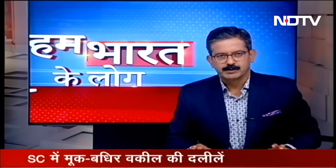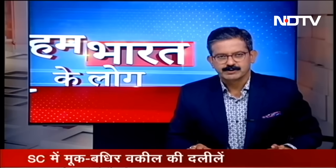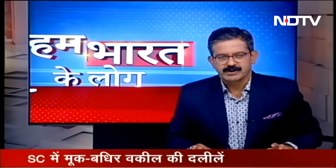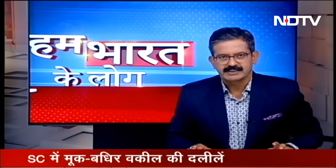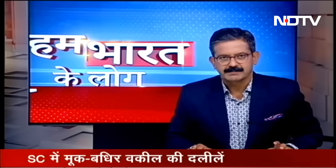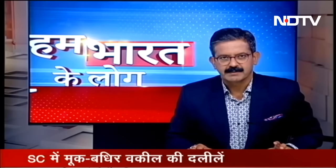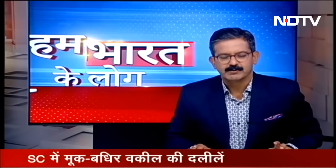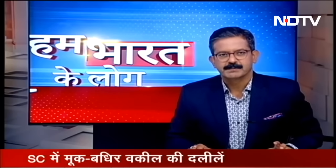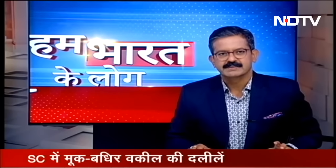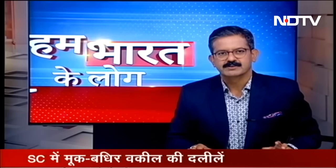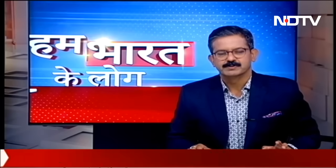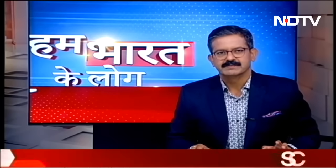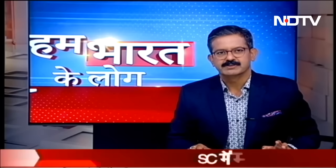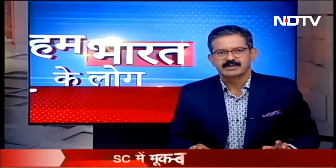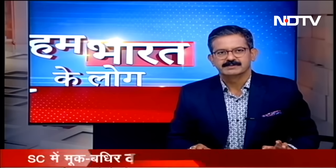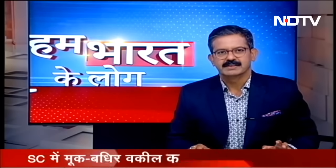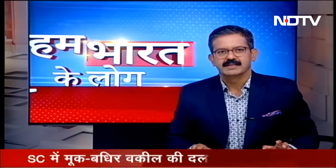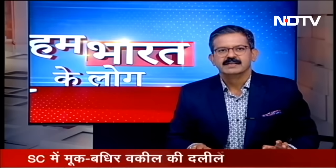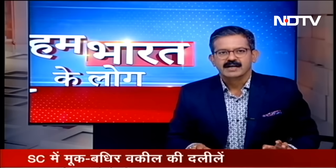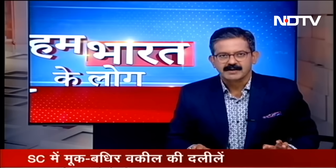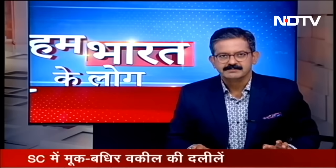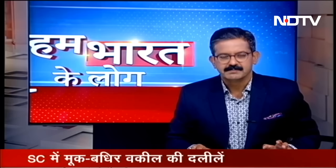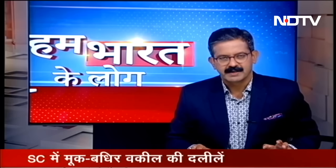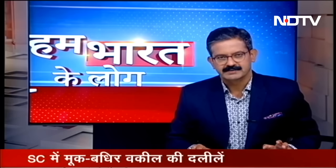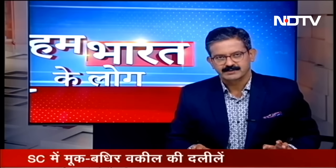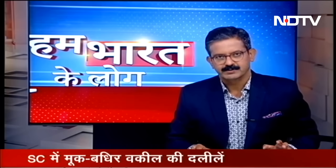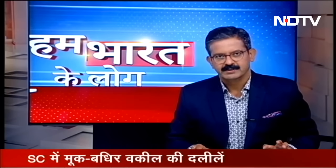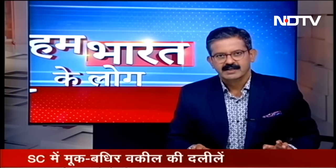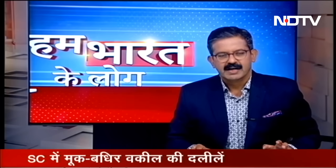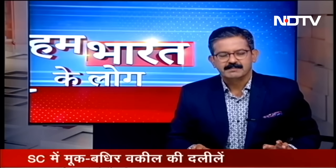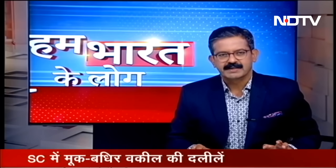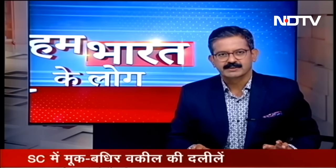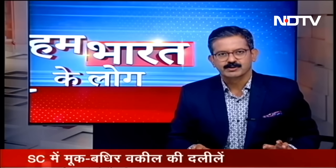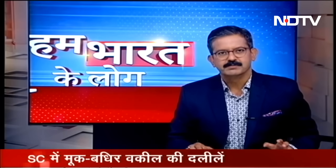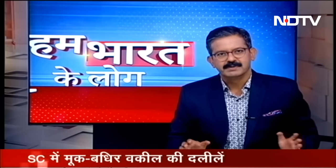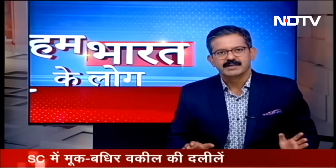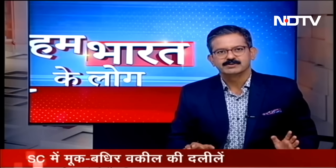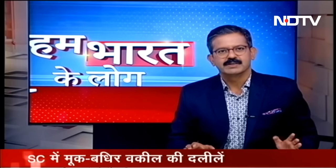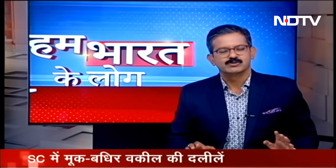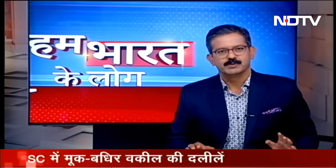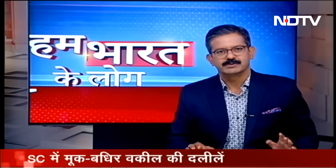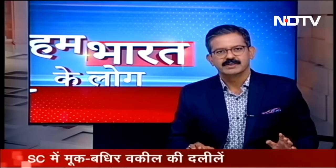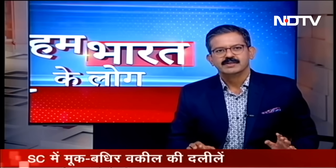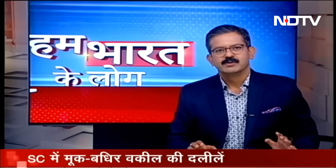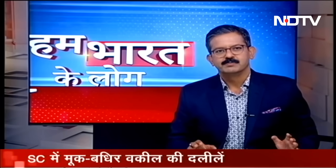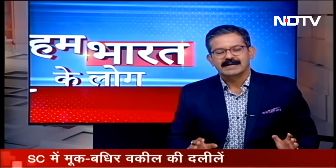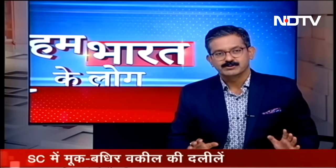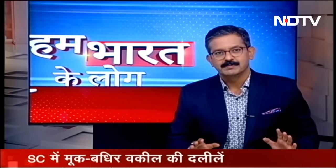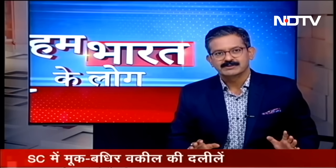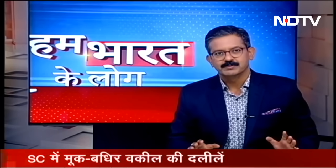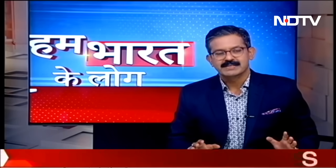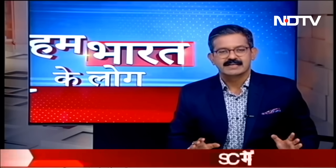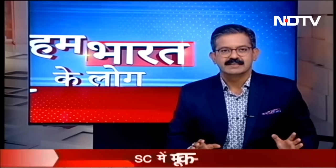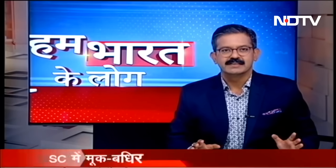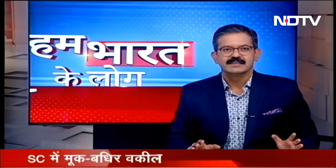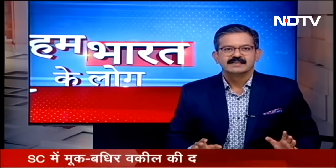नमस्कार, बहुत बहुत स्वागत है आपका। मैं हूं आपके साथ सुमित अवस्थी और आप देख रहे हैं हम भारत के लोग। हम भारत के लोग बिरले होते हैं, अजूबे होते हैं, बातों ही